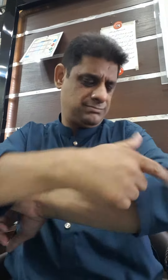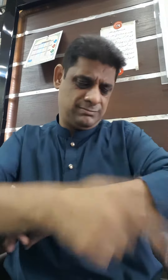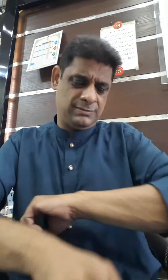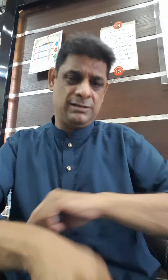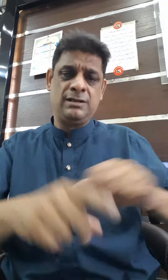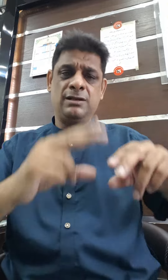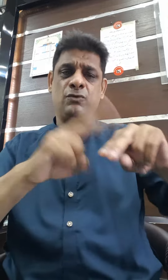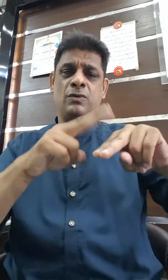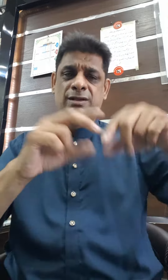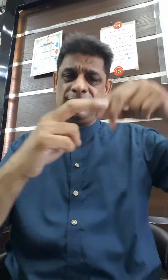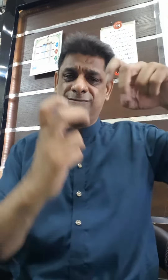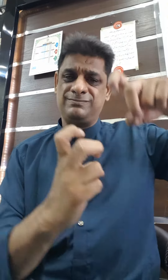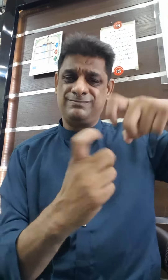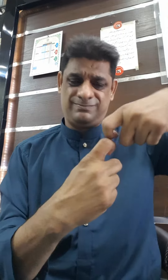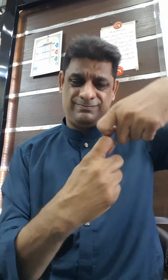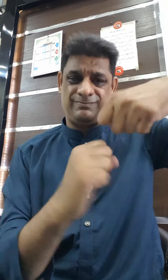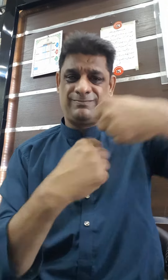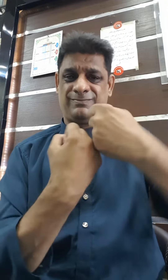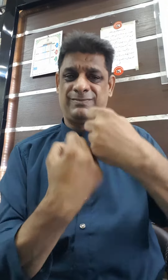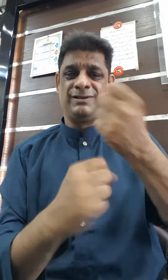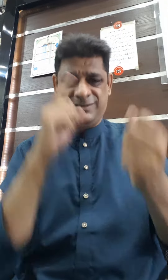शाम देखो सुबह सुबह तो है, मैंने 180 रुपये चार्ज किए।